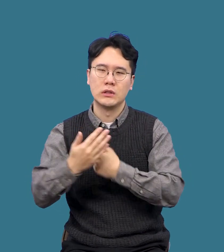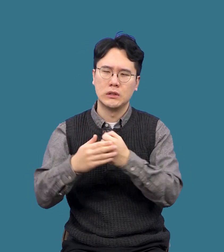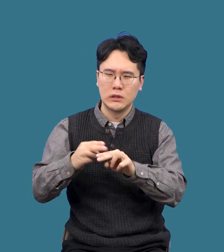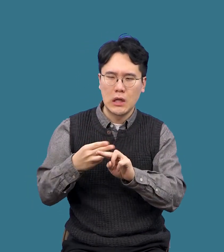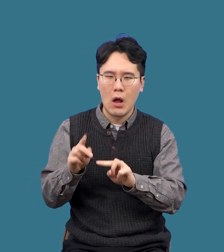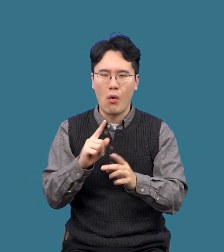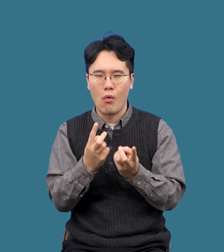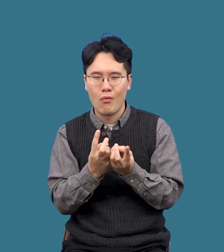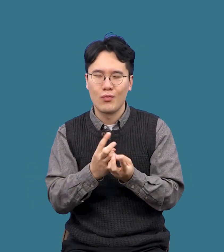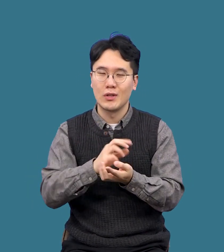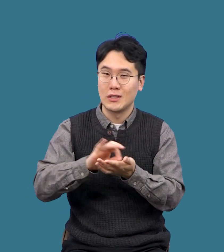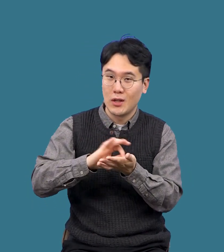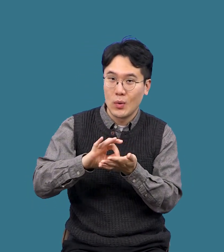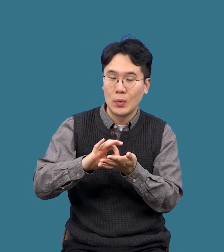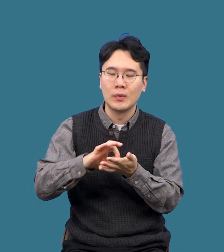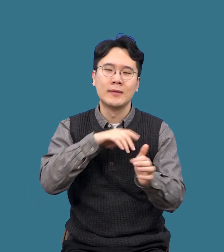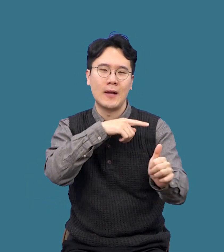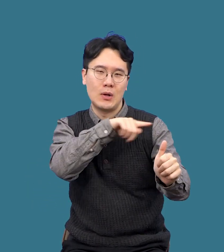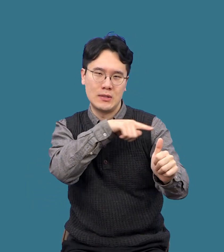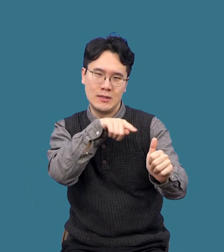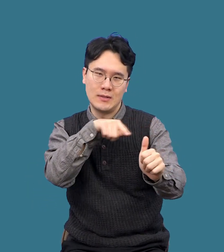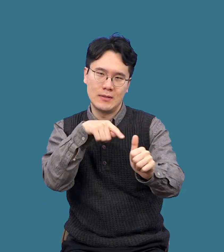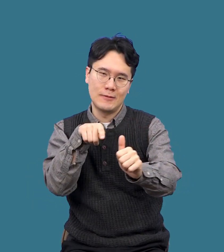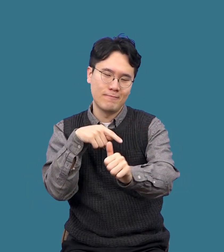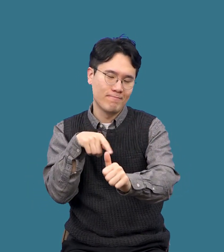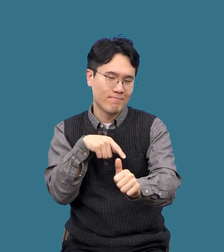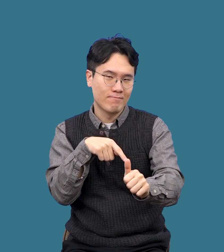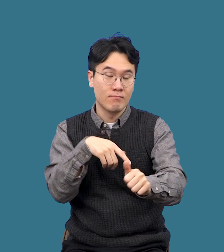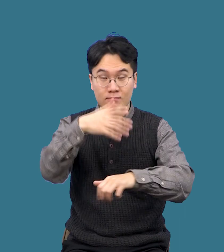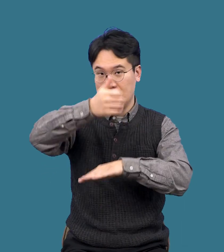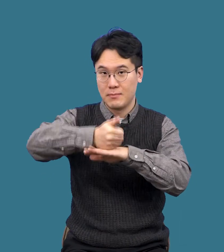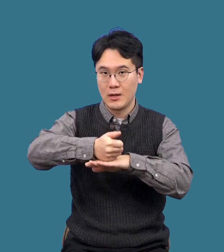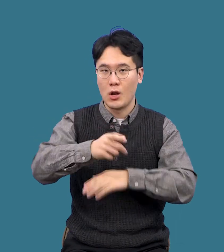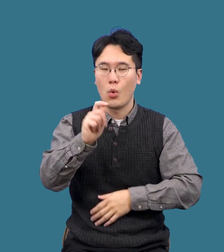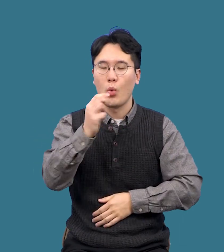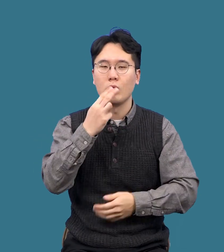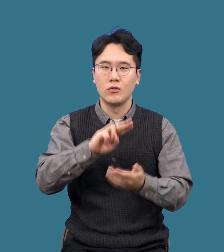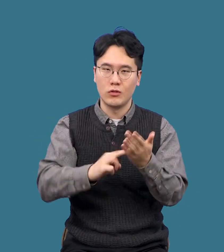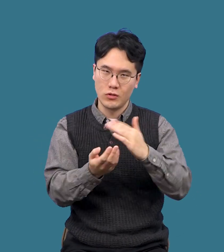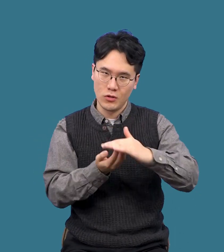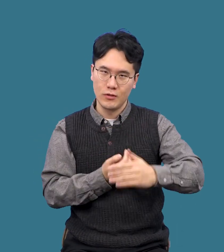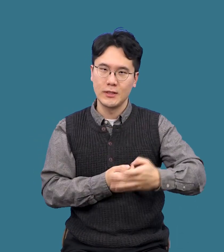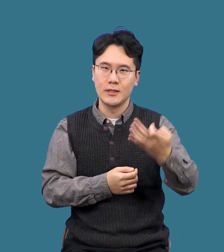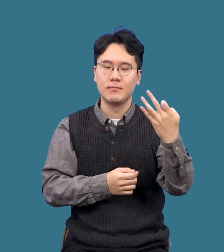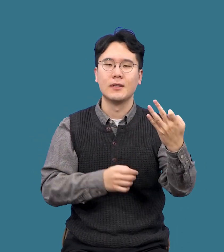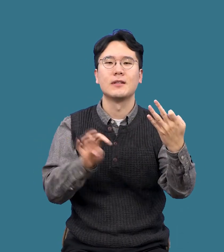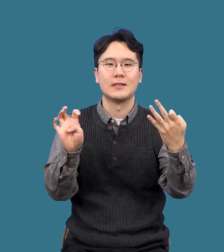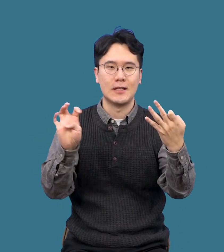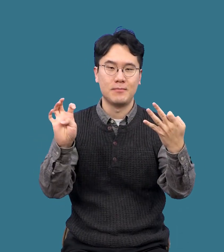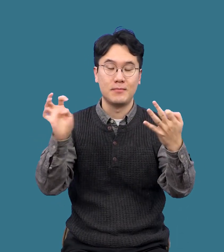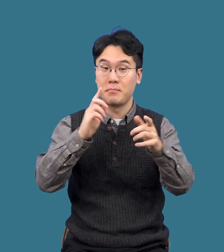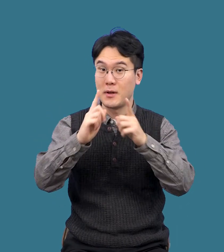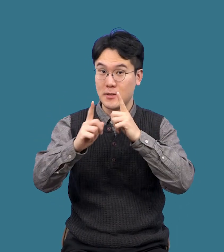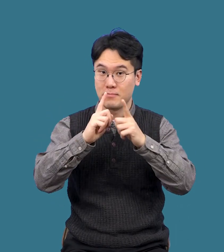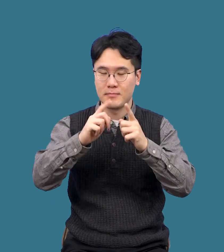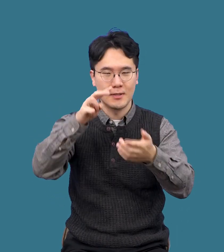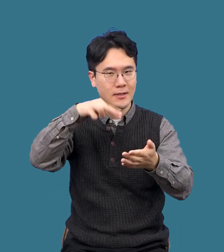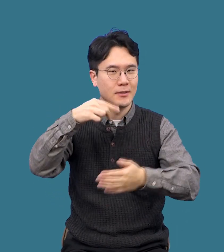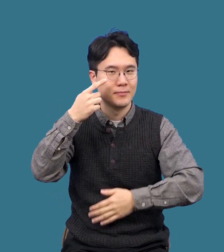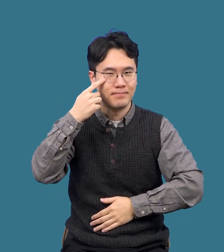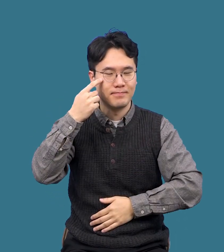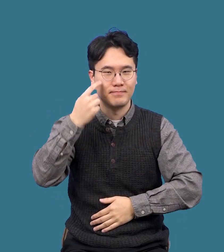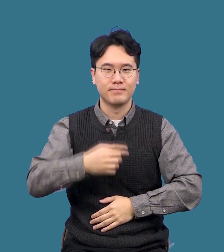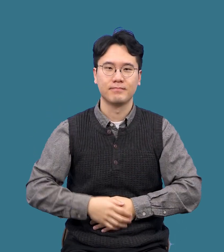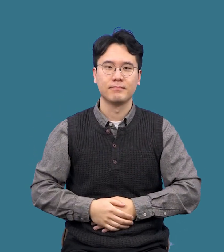다음 맨 마지막 절 고린도전서 14장 40절에서 이렇게 말씀하십니다.